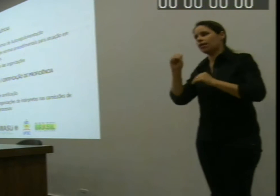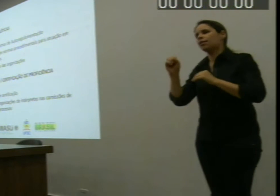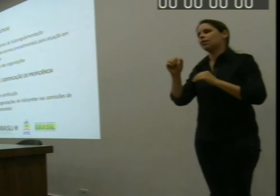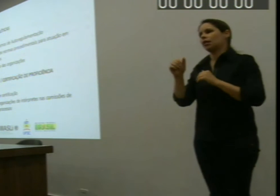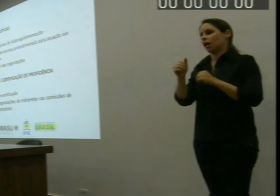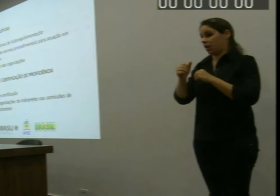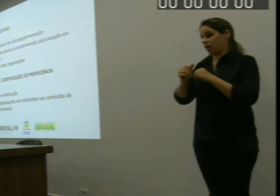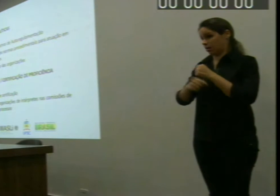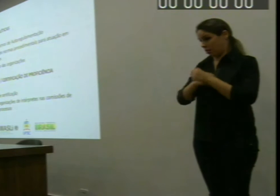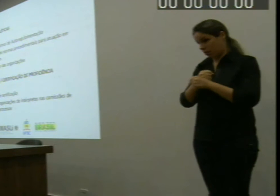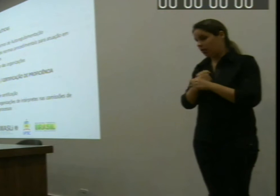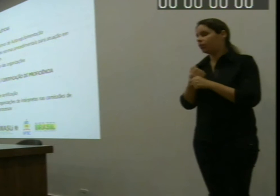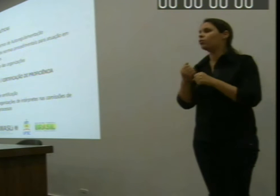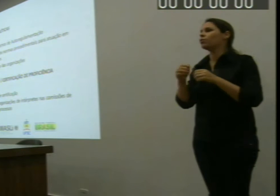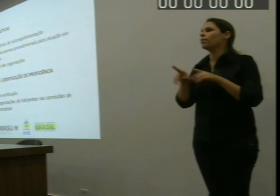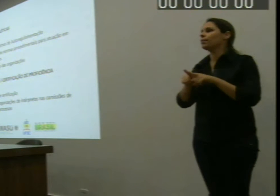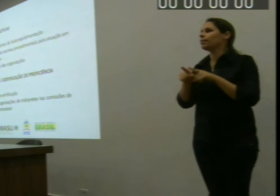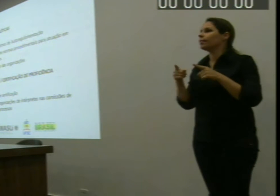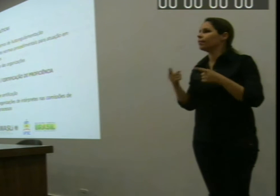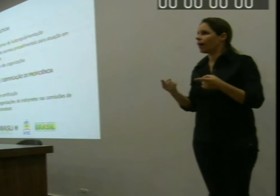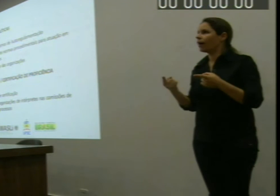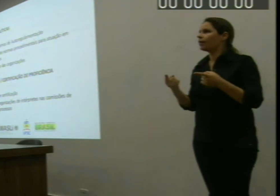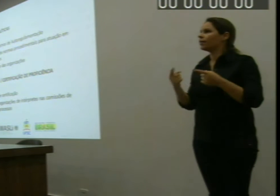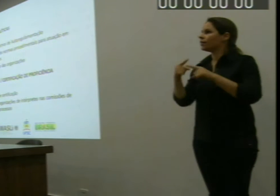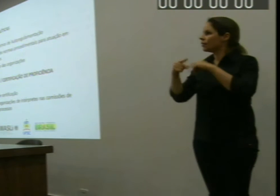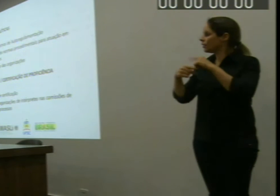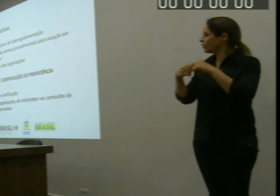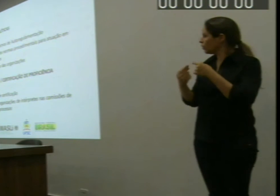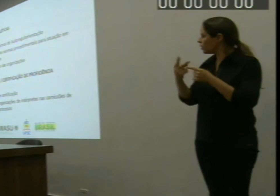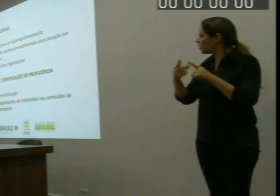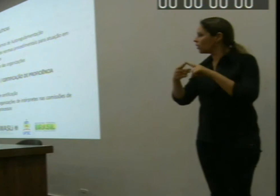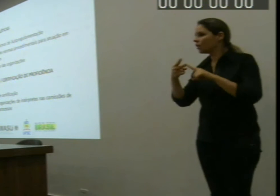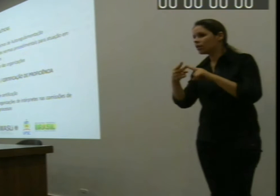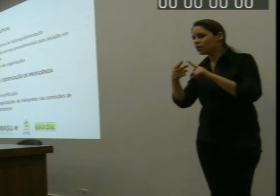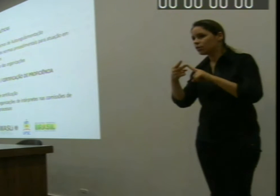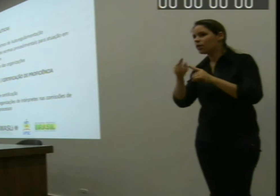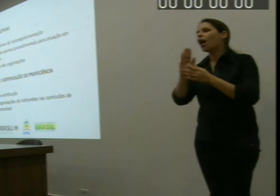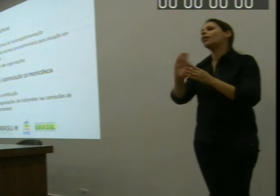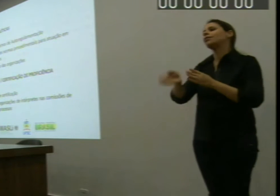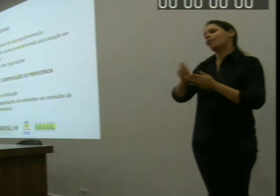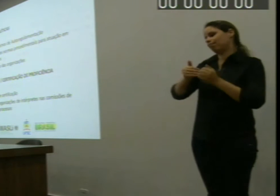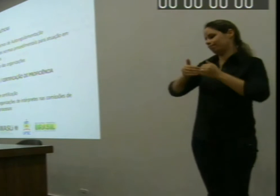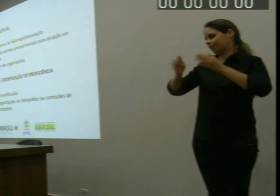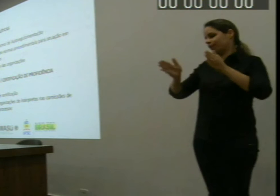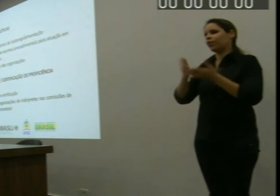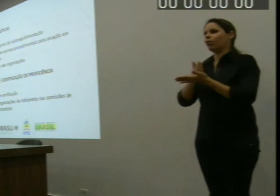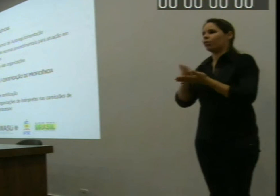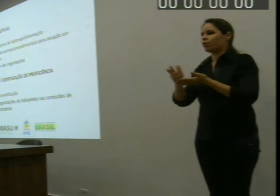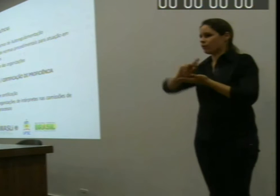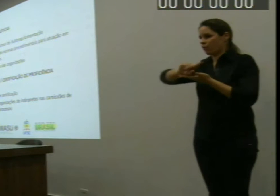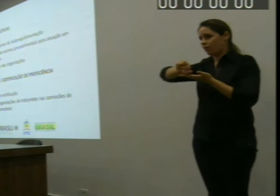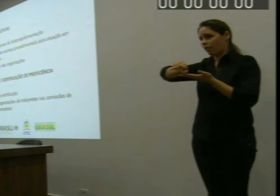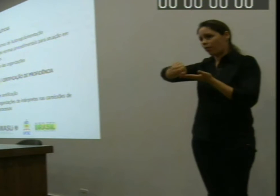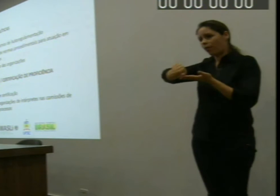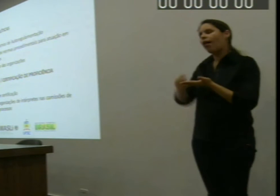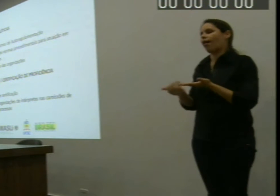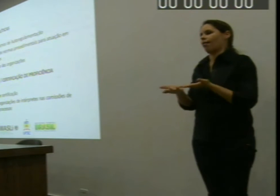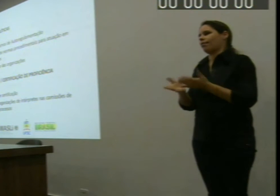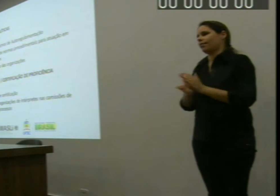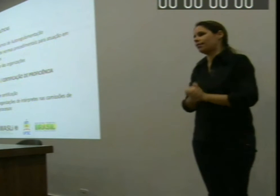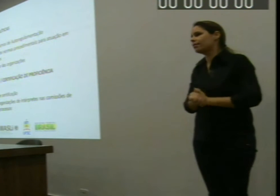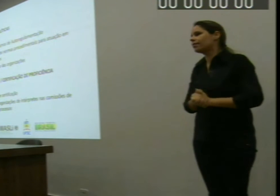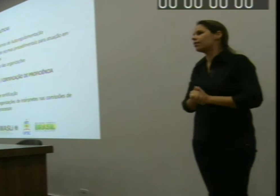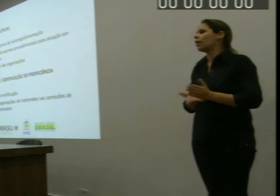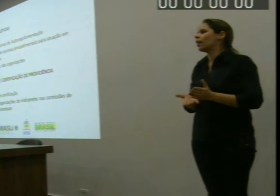então depois dessas duas muitas outras surgiram e na verdade todas as que surgiram foram a partir dessas duas